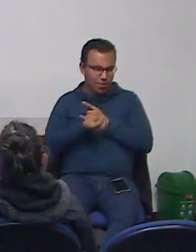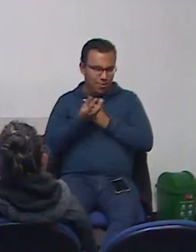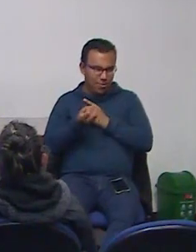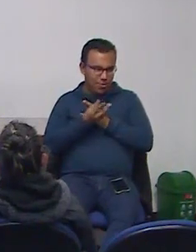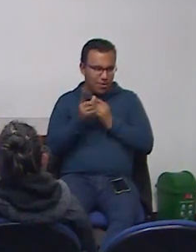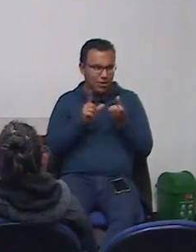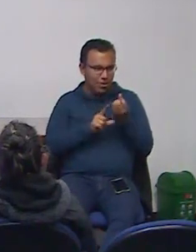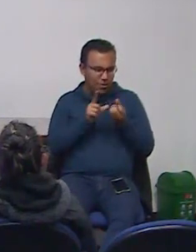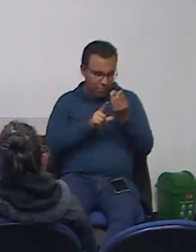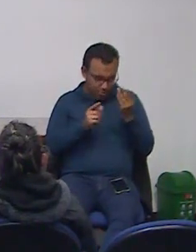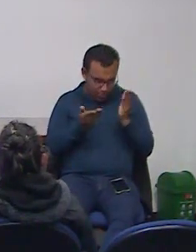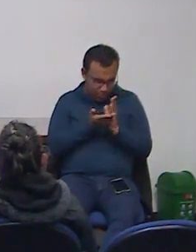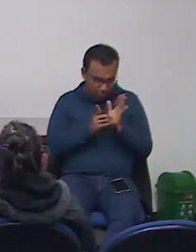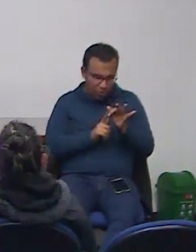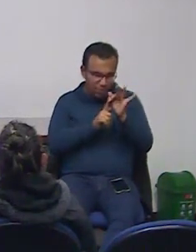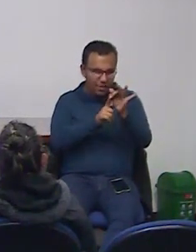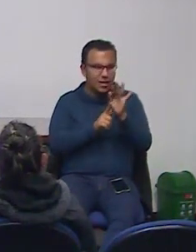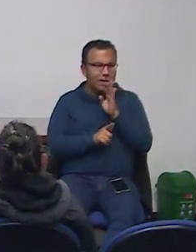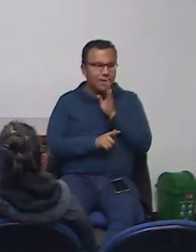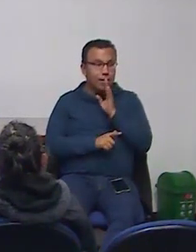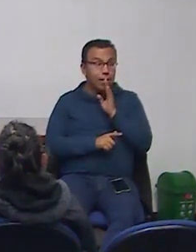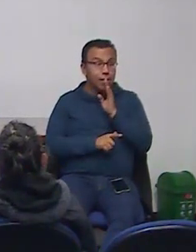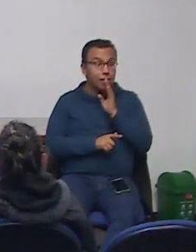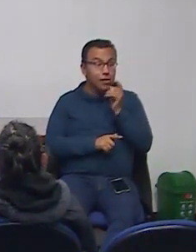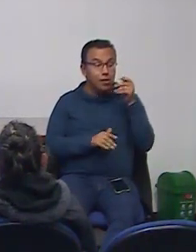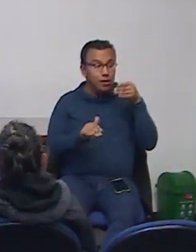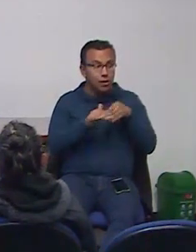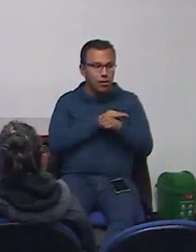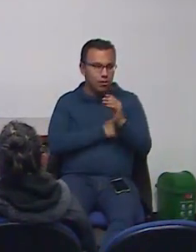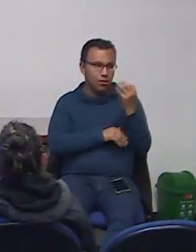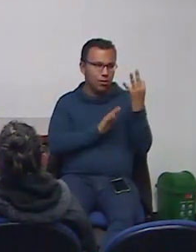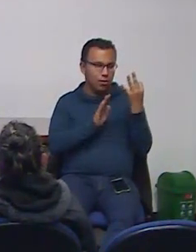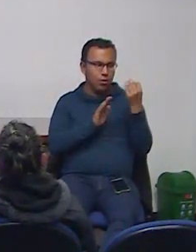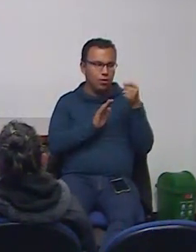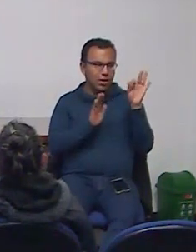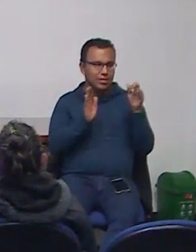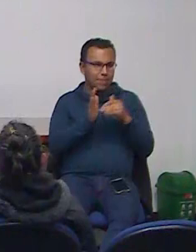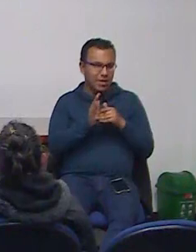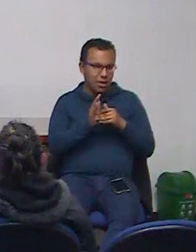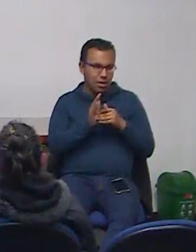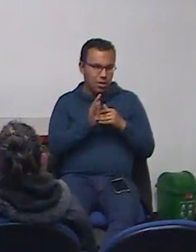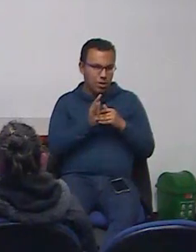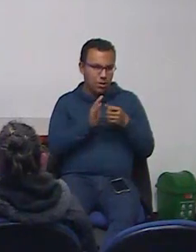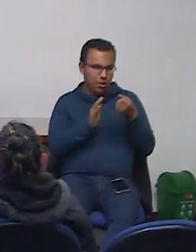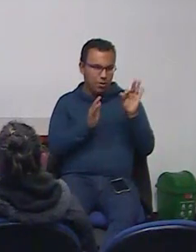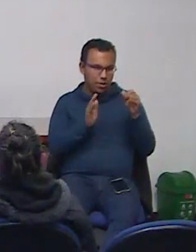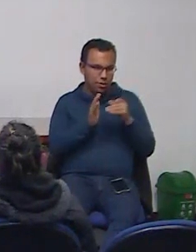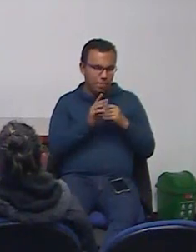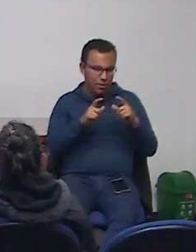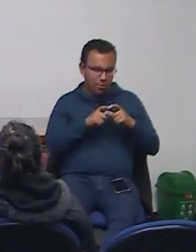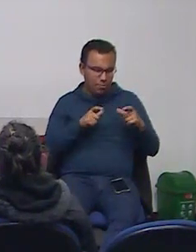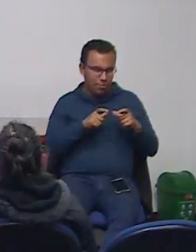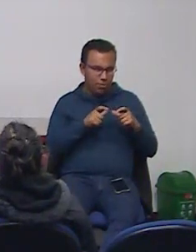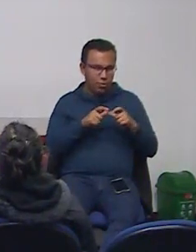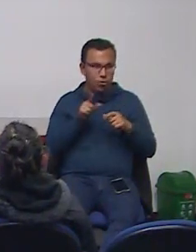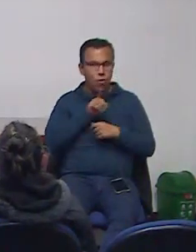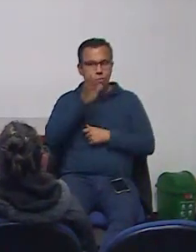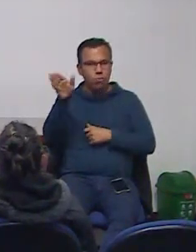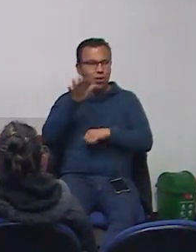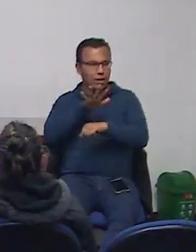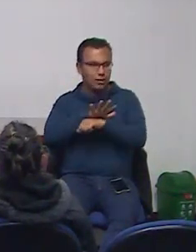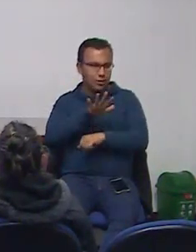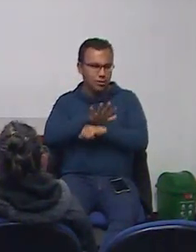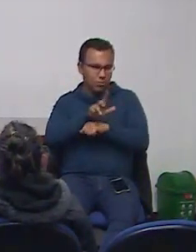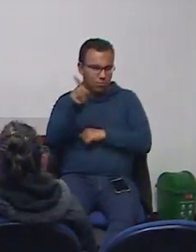los licenciados en educación especial nos dejan el ingreso a 13,000 pesos con carnet yo voy a estar allá Desde las 5:30